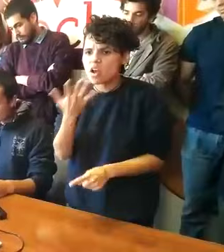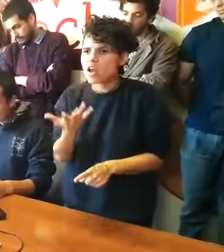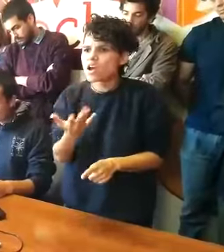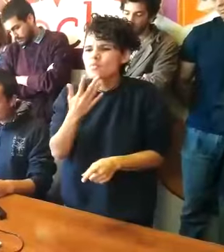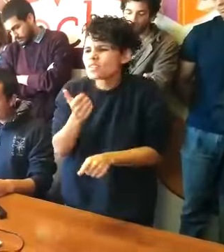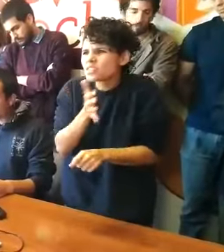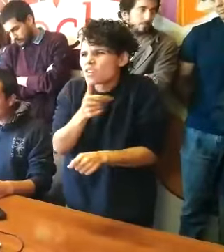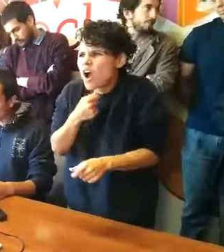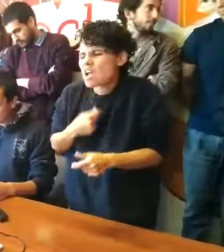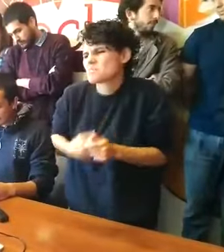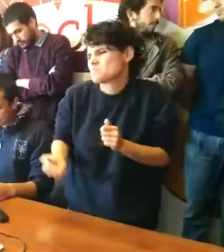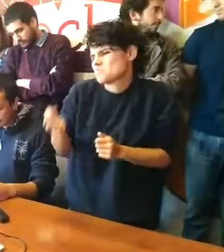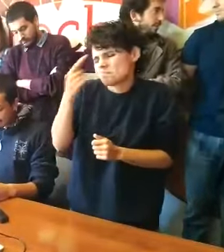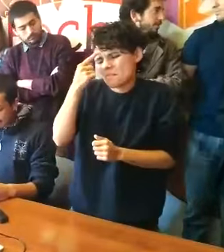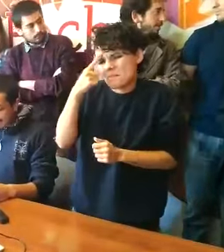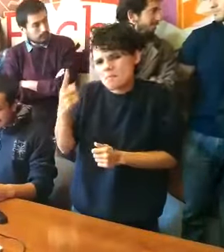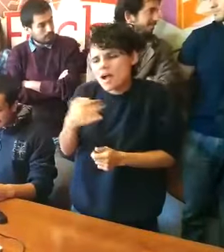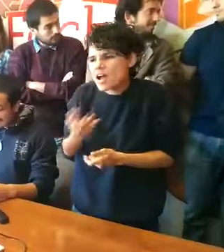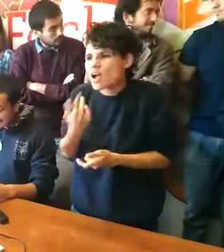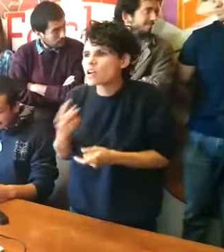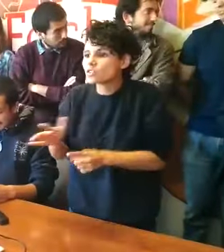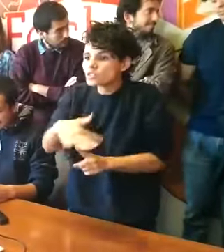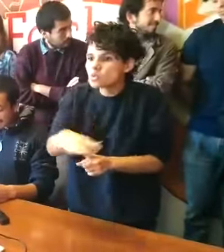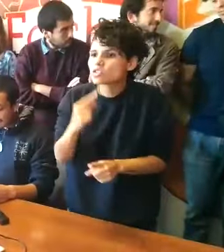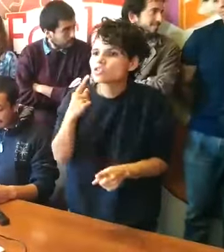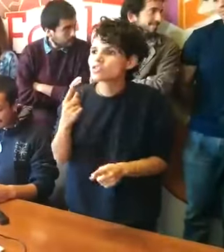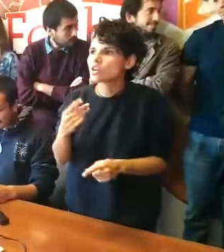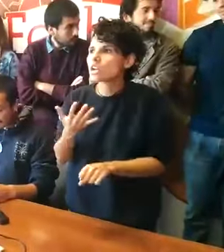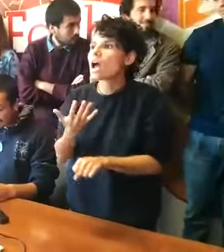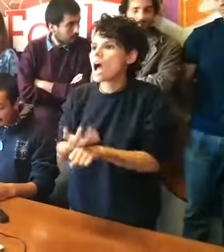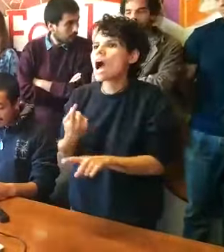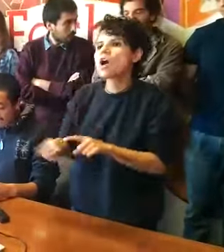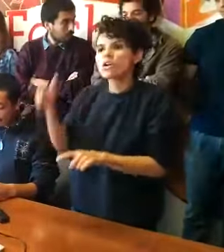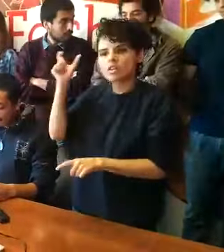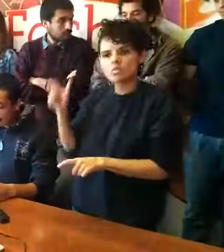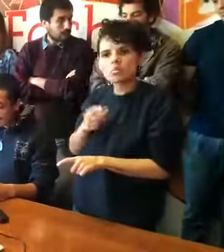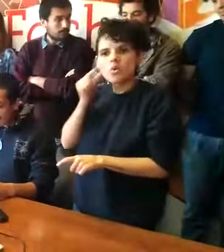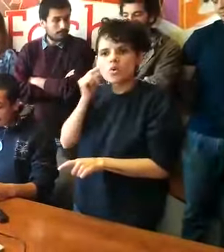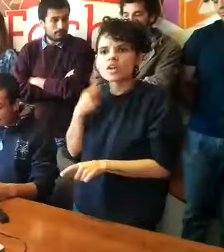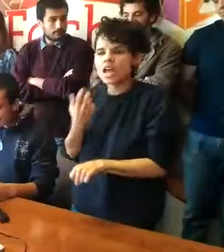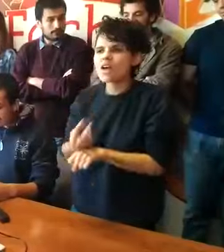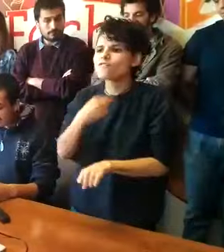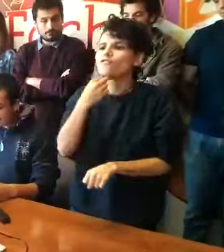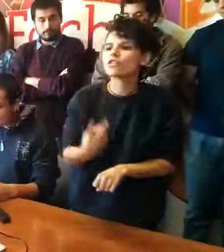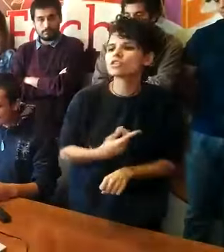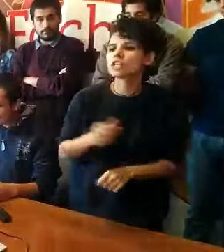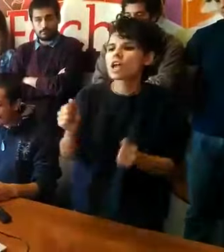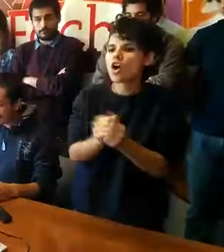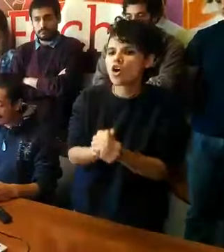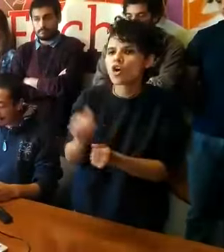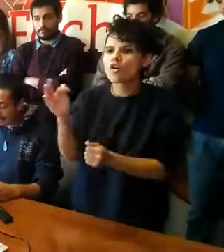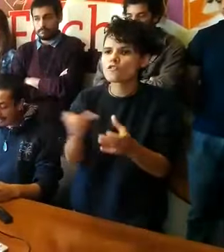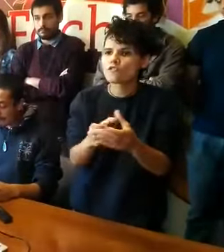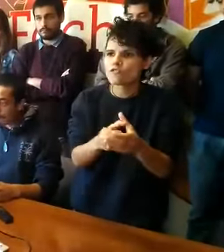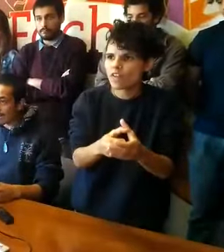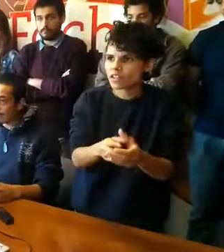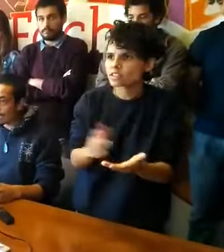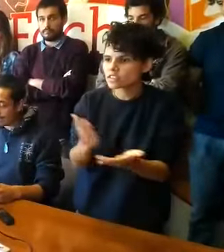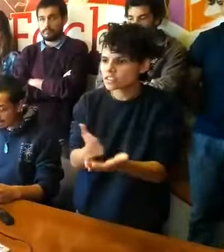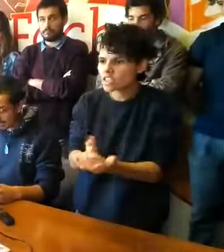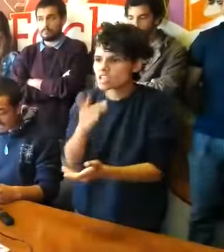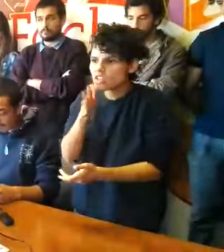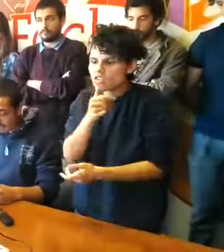los representantes del ministerio de nuestra institución. Sandra Beltrami, que está atrás mío, actual vocera de la CONFED, que ha sido cuestionada durante todo este tiempo